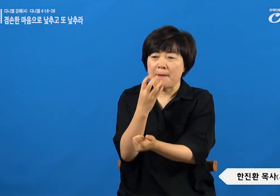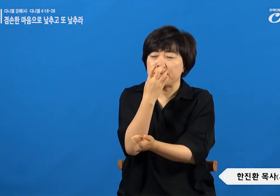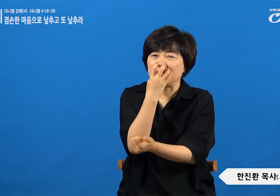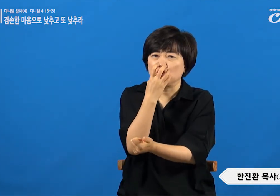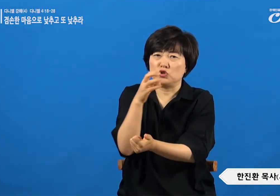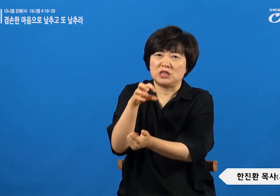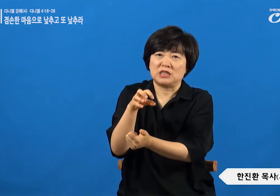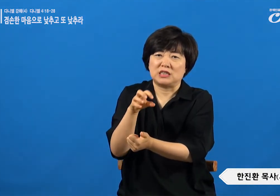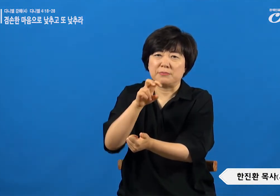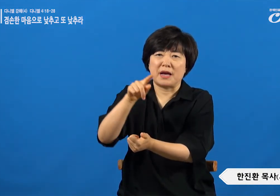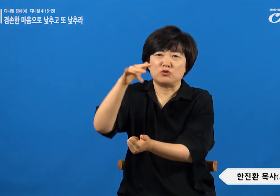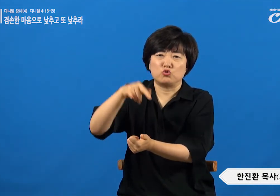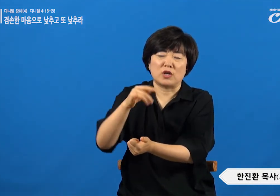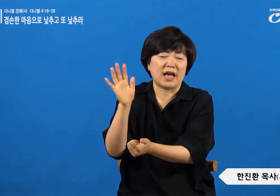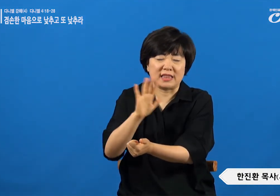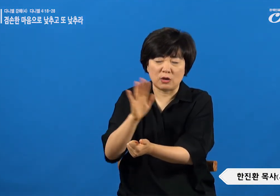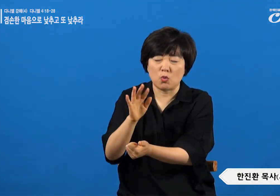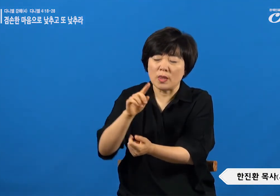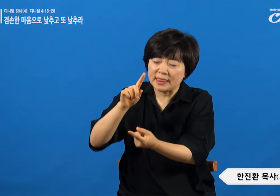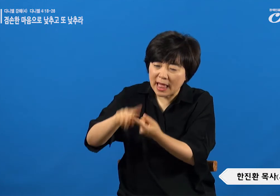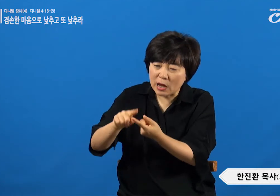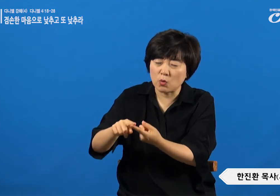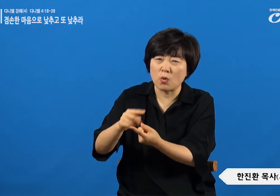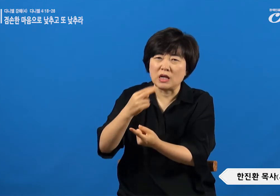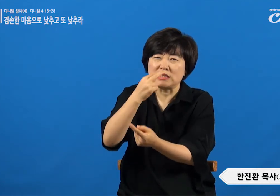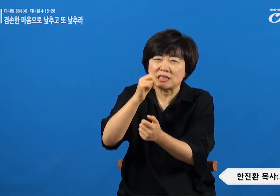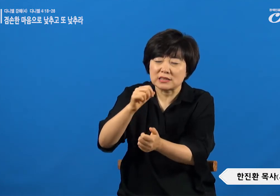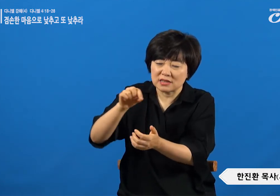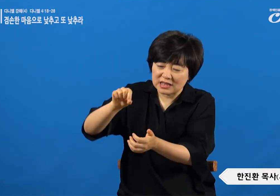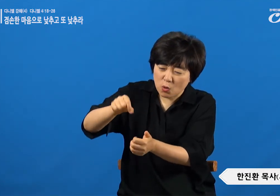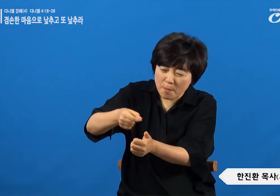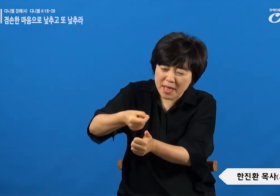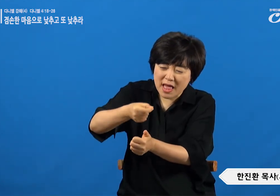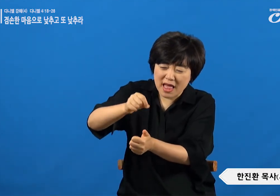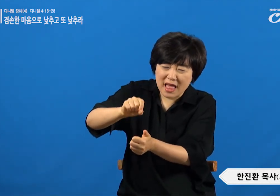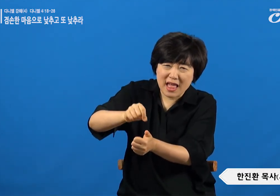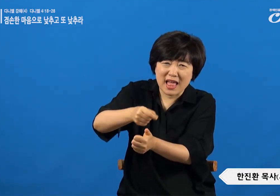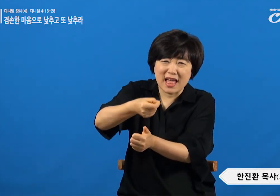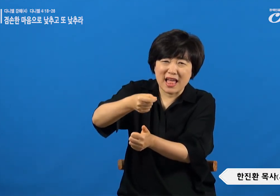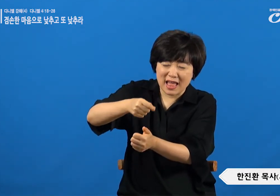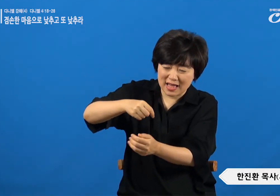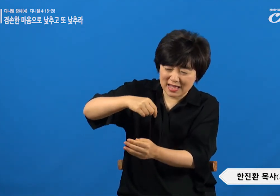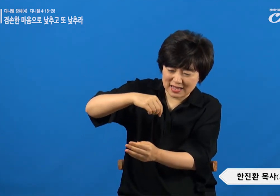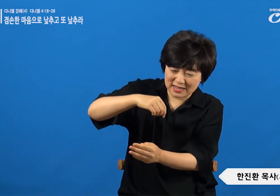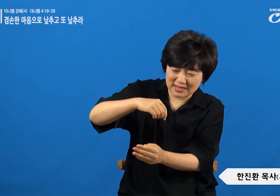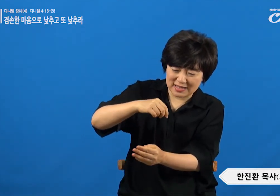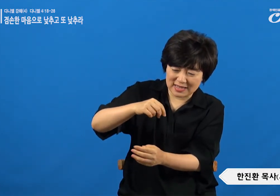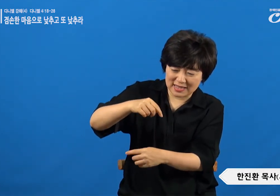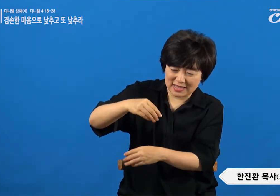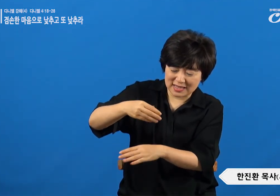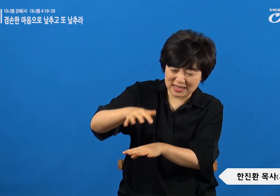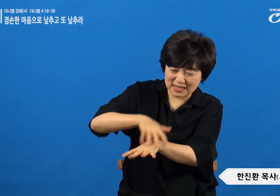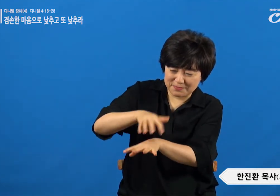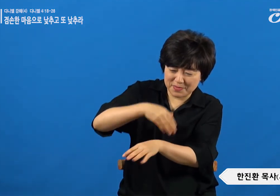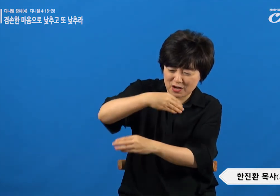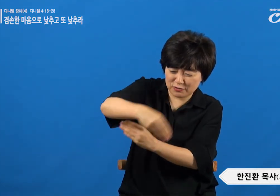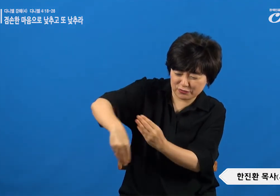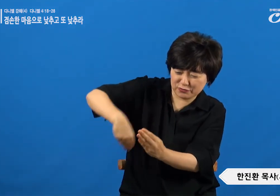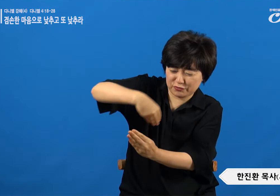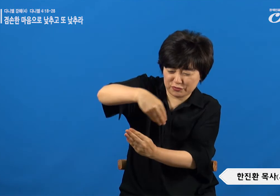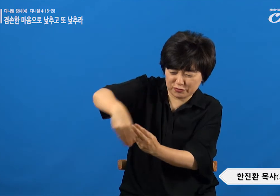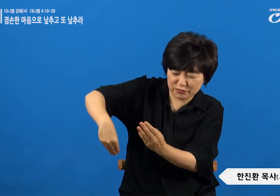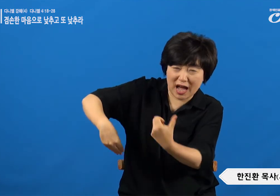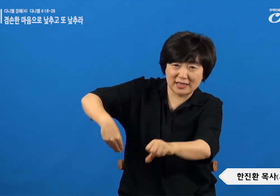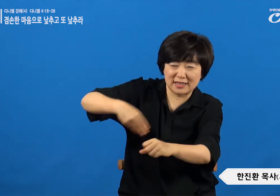생으로 그 아이를 찢어진 부위를 꿰맸답니다. 침대 시트로 아이를 둘둘 말아가지고 인턴 하나가 이